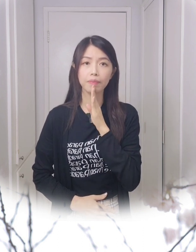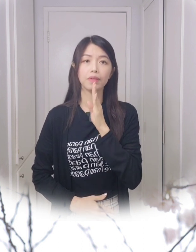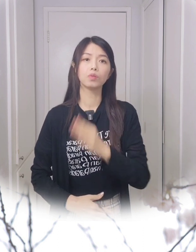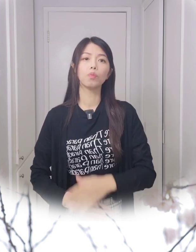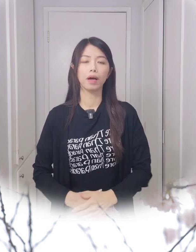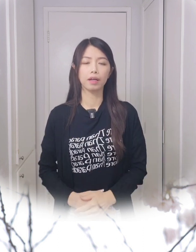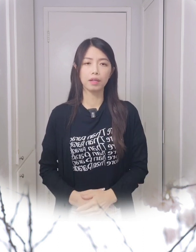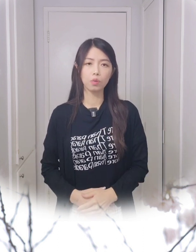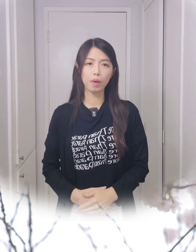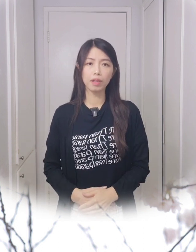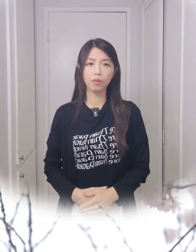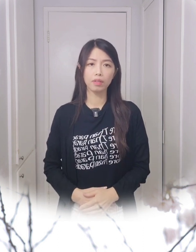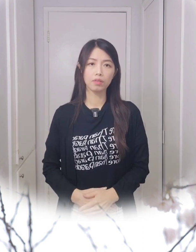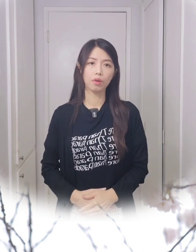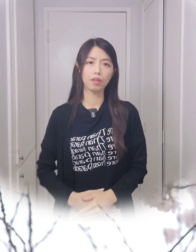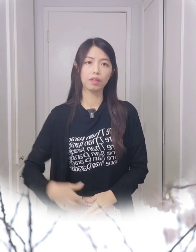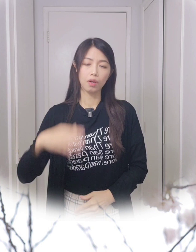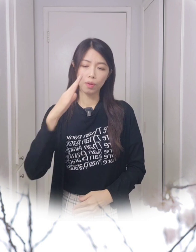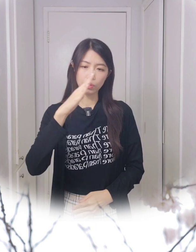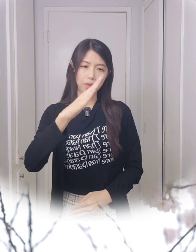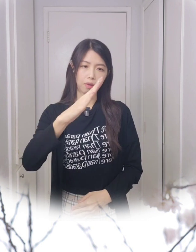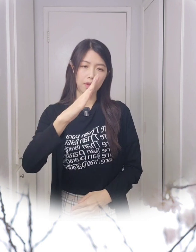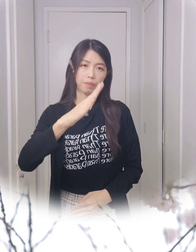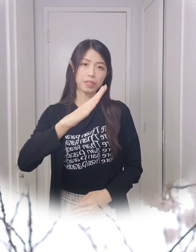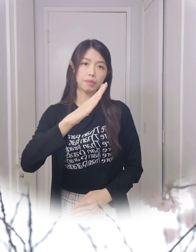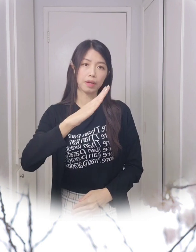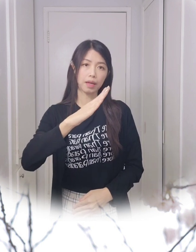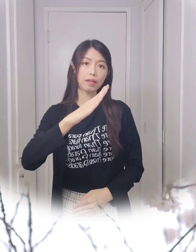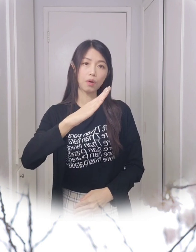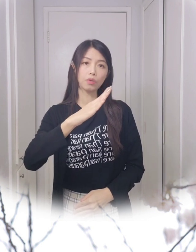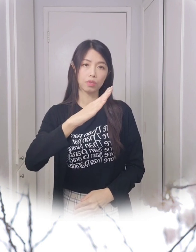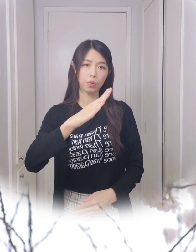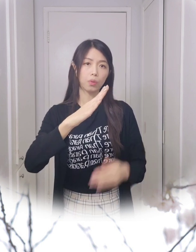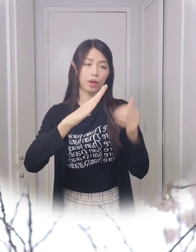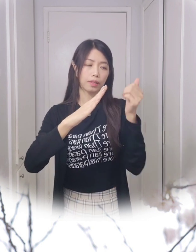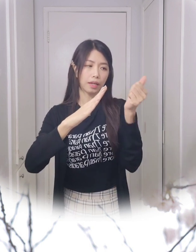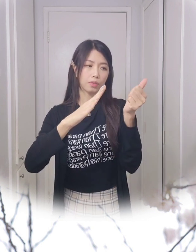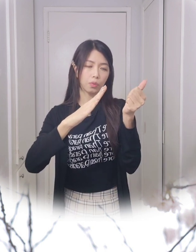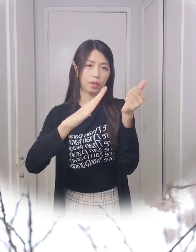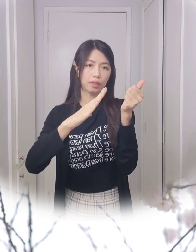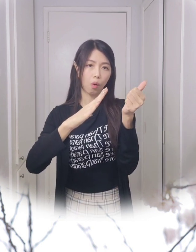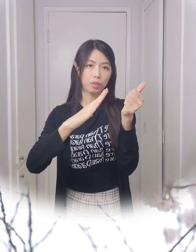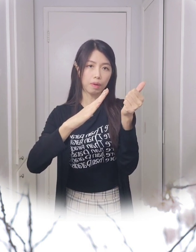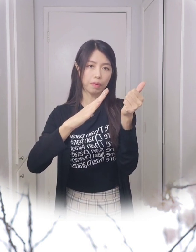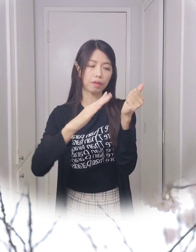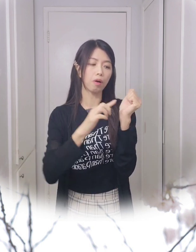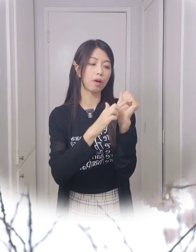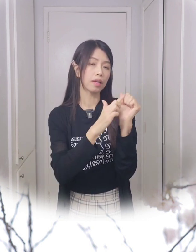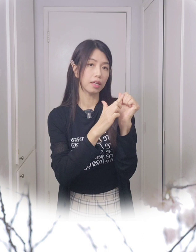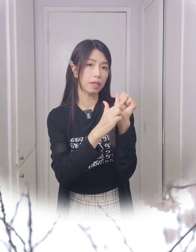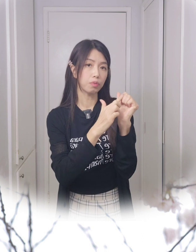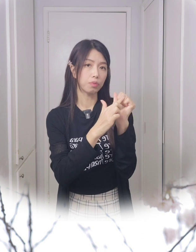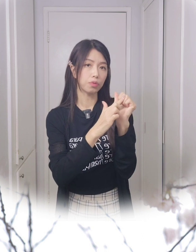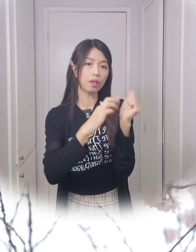참. 소망. 소망이라고 하는데 예수어는 왼손은 이렇게 비스마게 세워주시고 다른 손은 엄지만 펴서